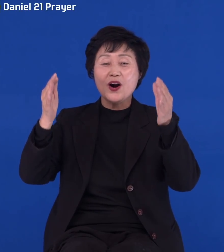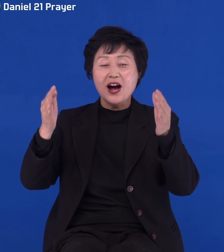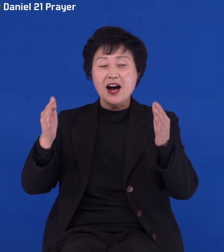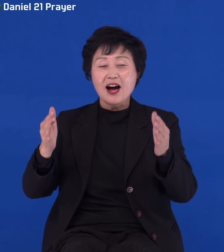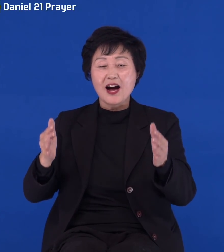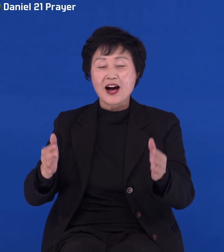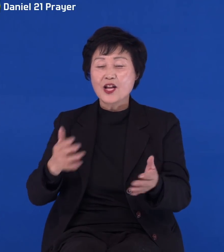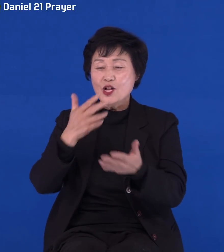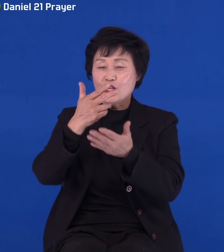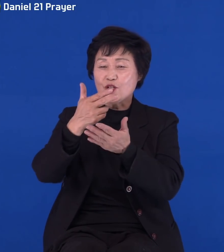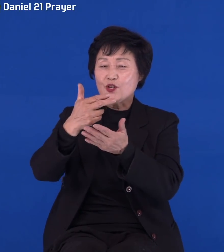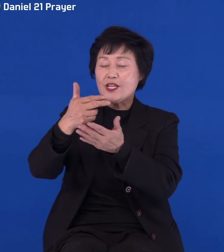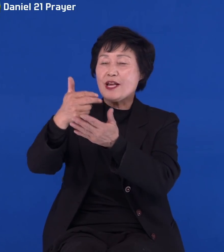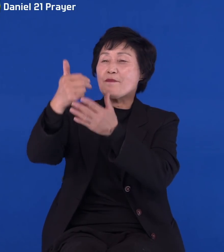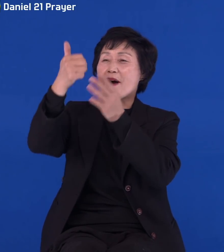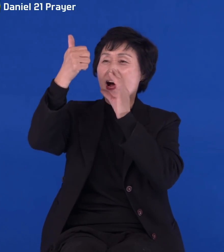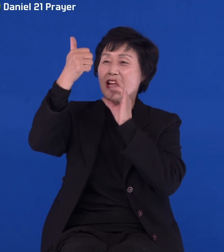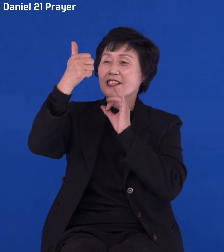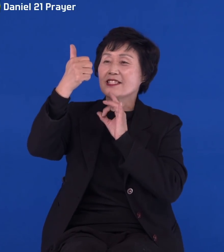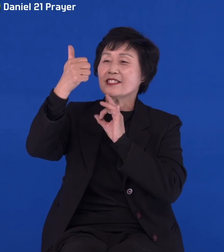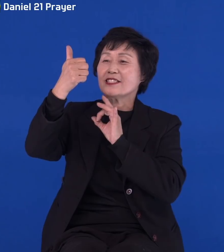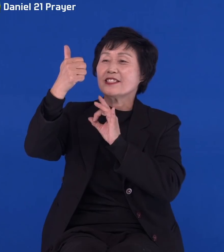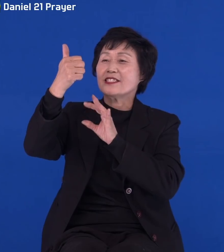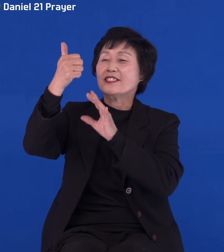동안 주님만을